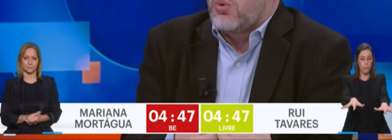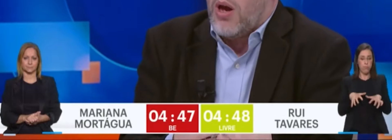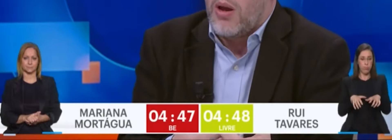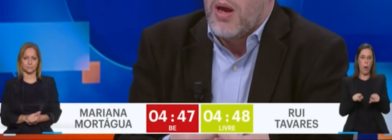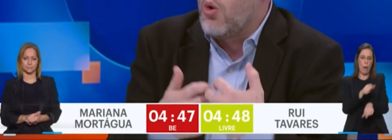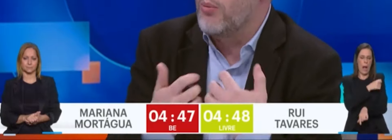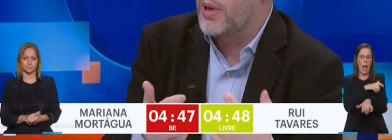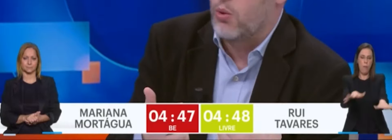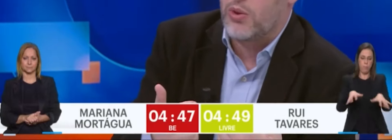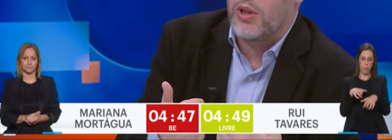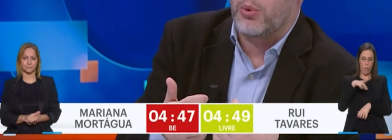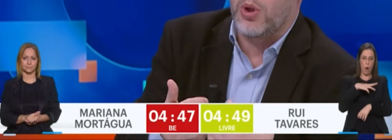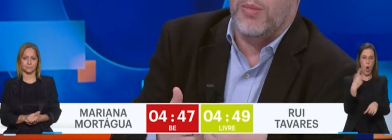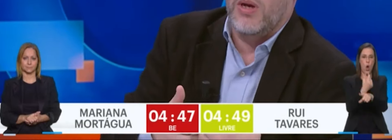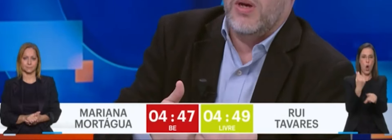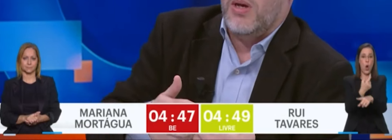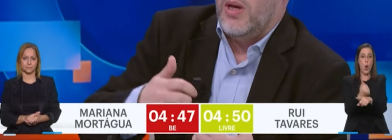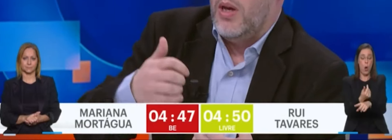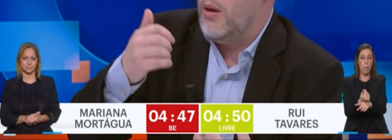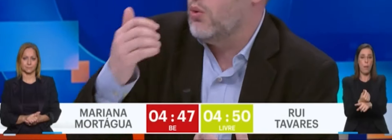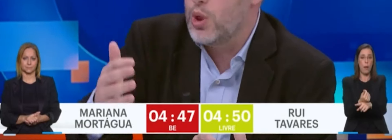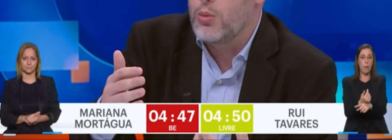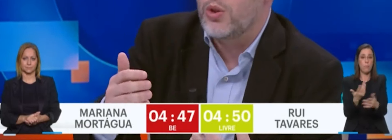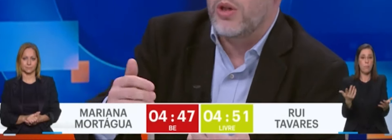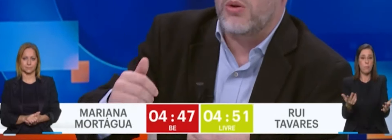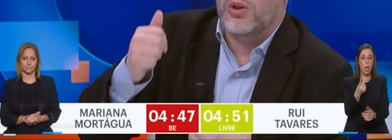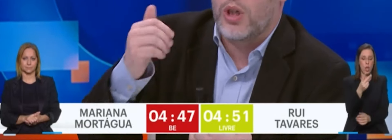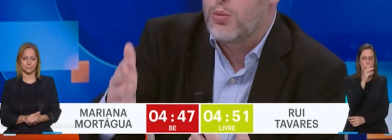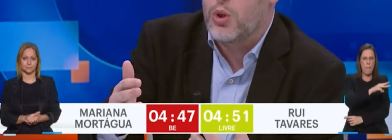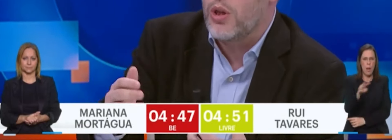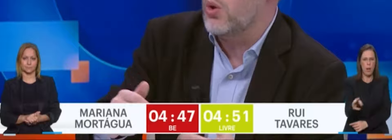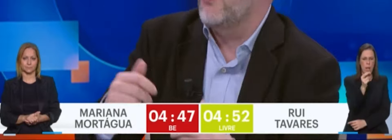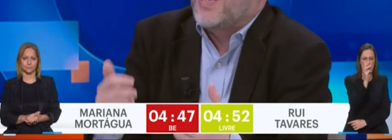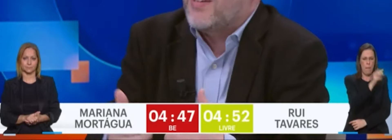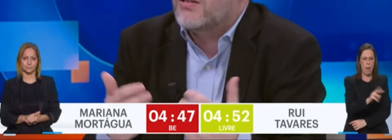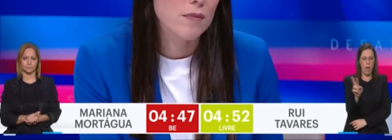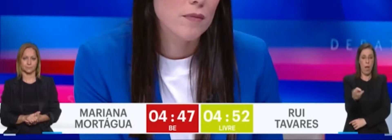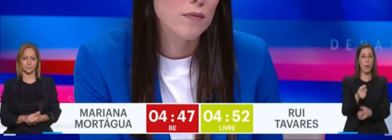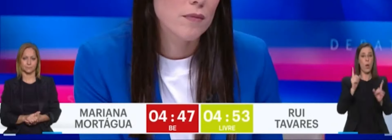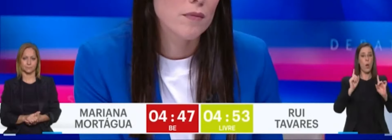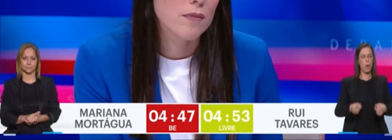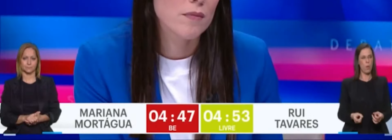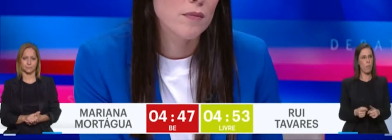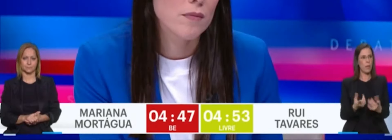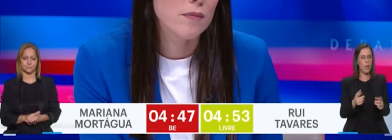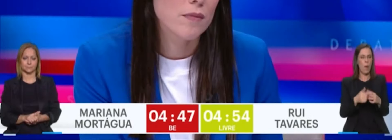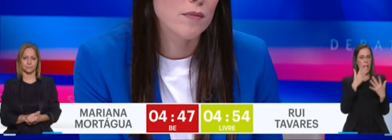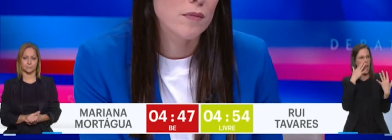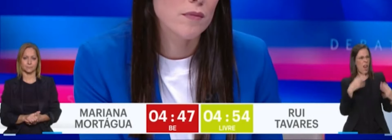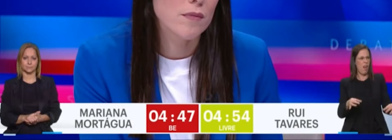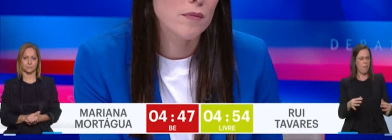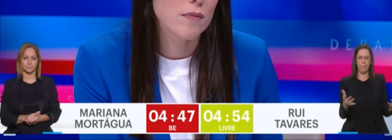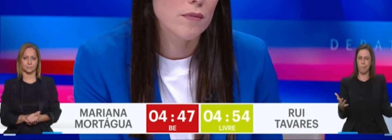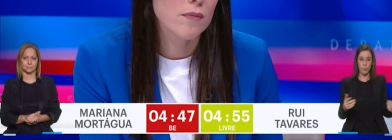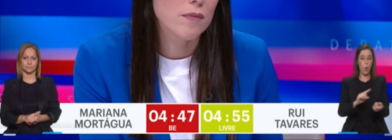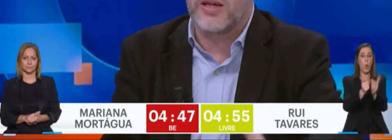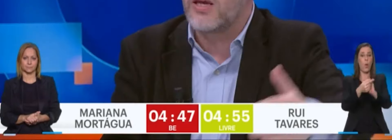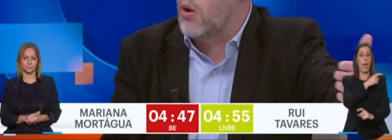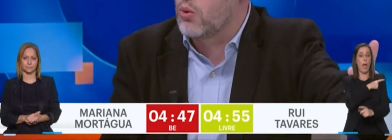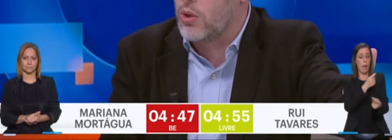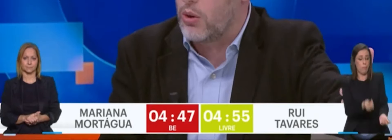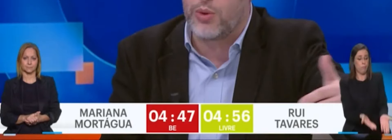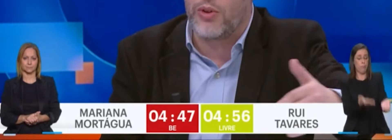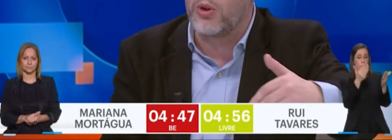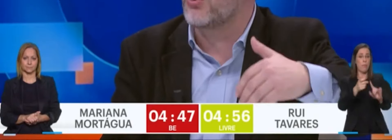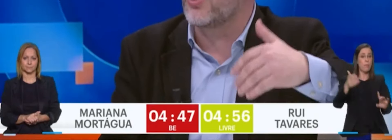casas em Portugal comprando-as ainda por cima a 2 milhões de euros 3 milhões de euros começa a ser banal isto e portanto isto faz subir casas que